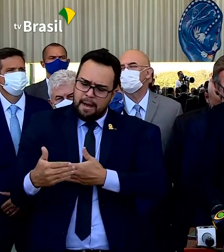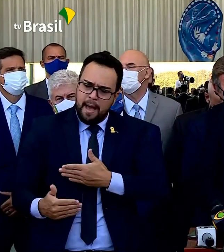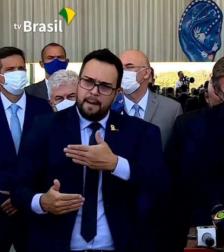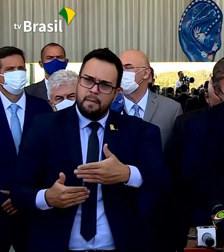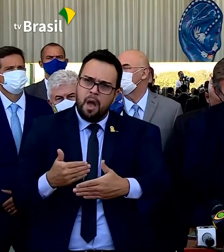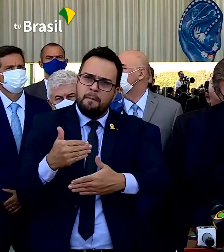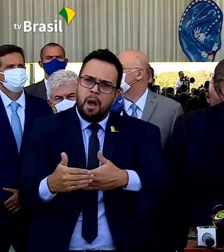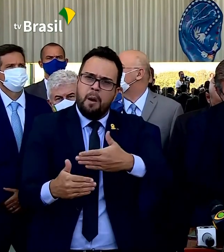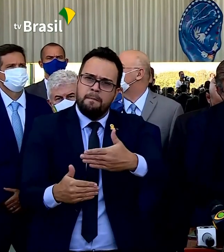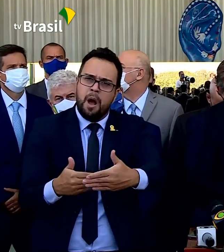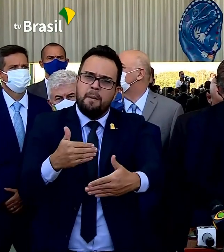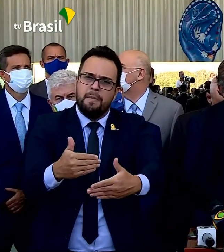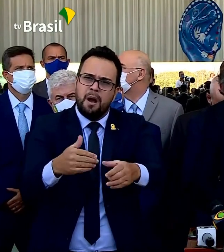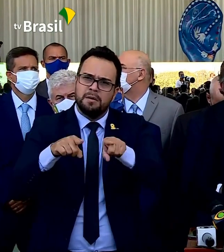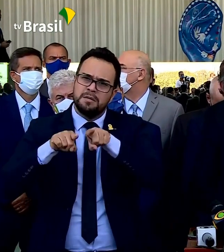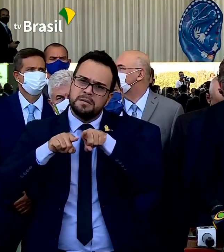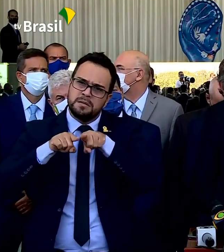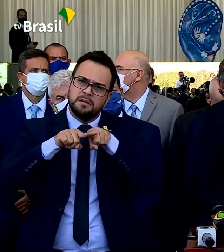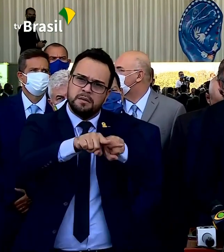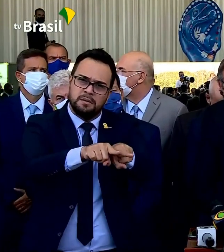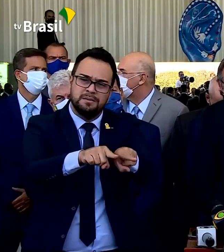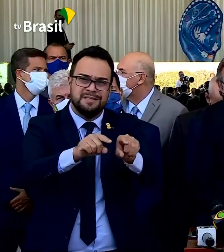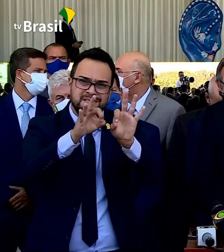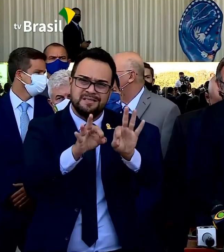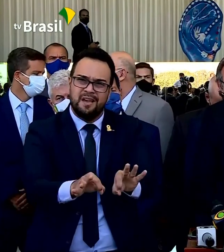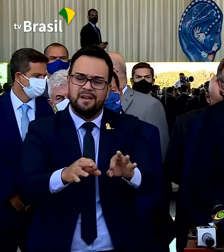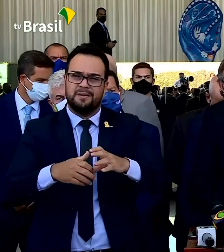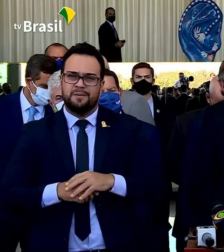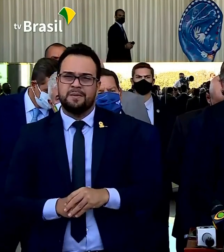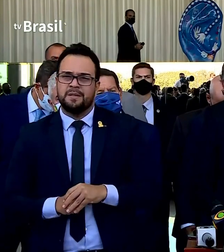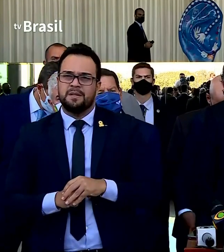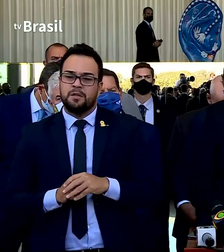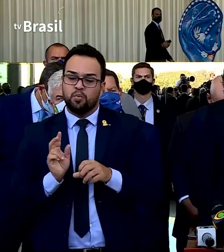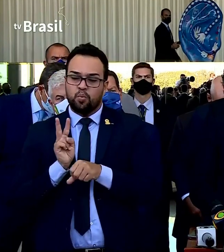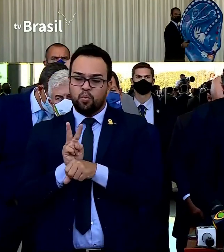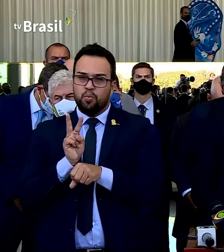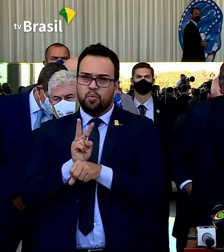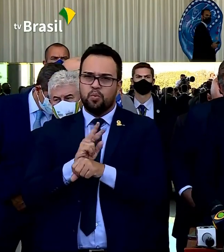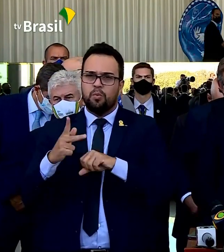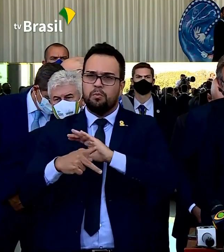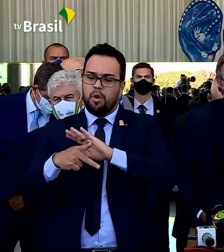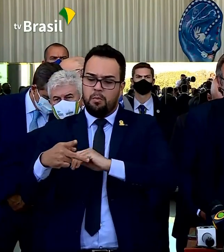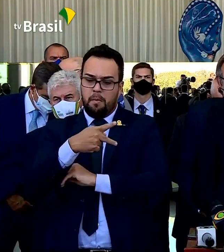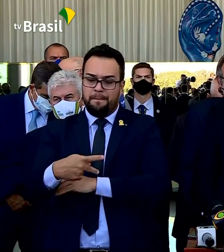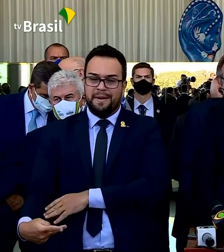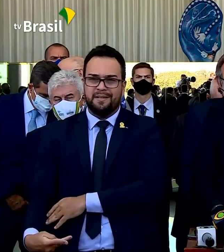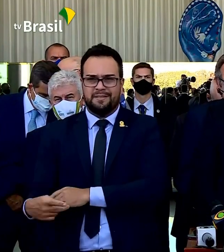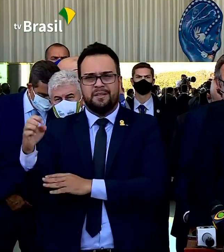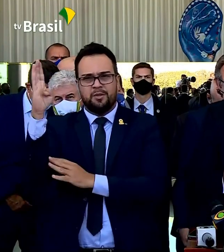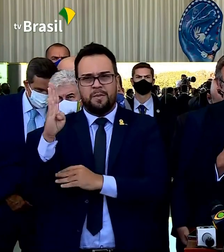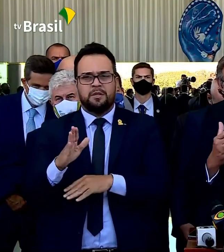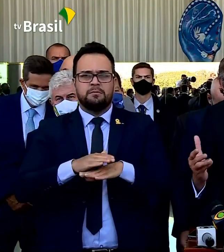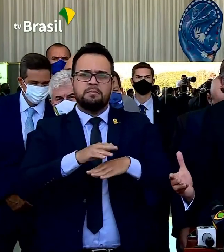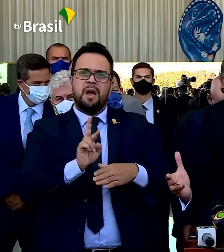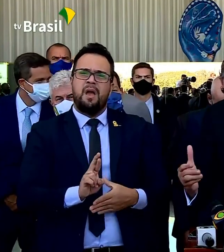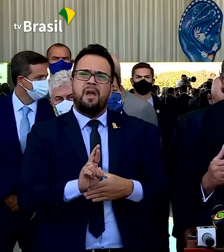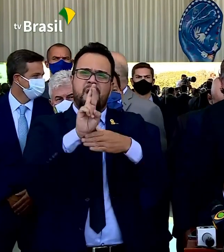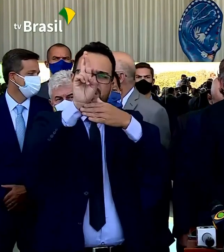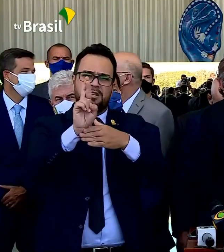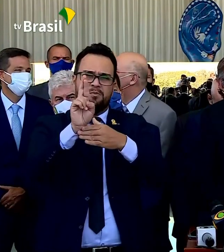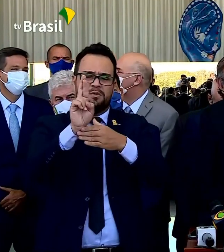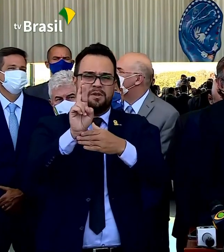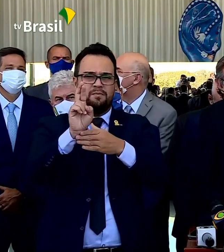rumo, coordenados, obviamente, com a supervisão do presidente da República, que é o comandante-chefe do